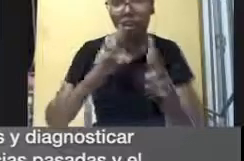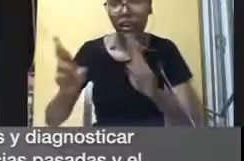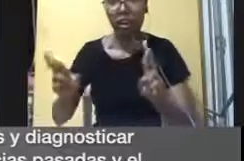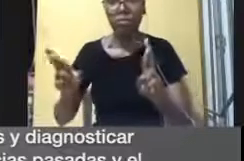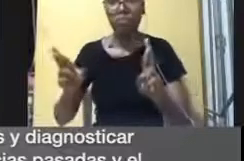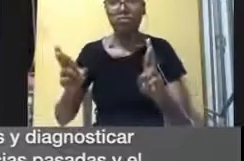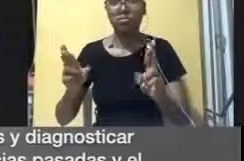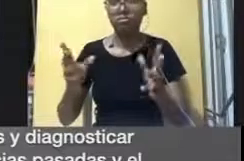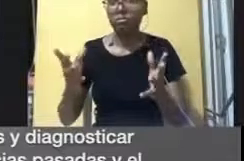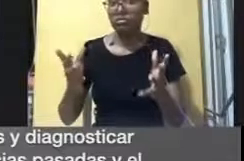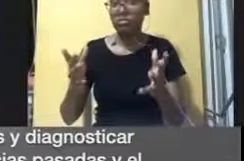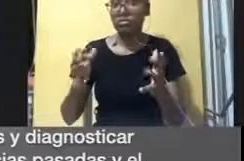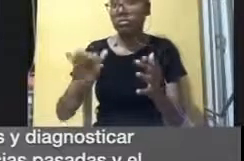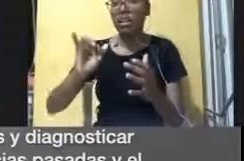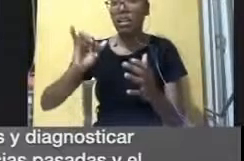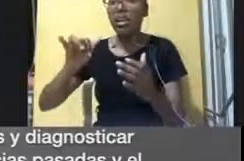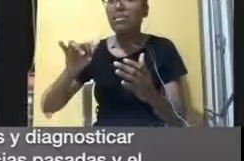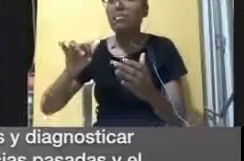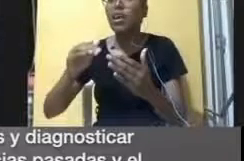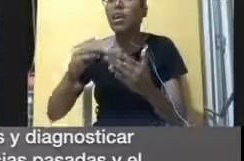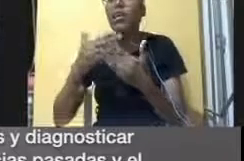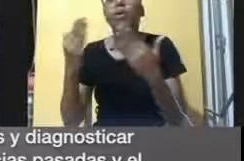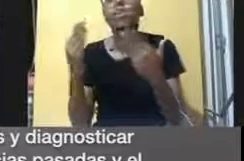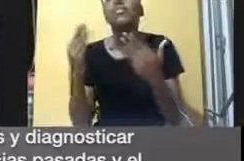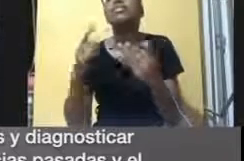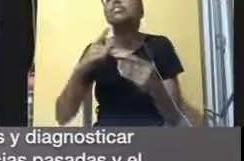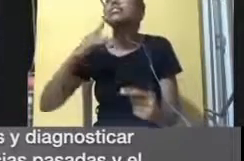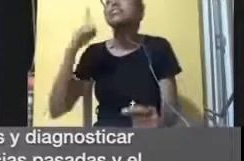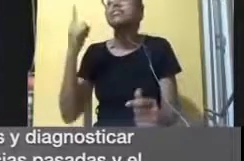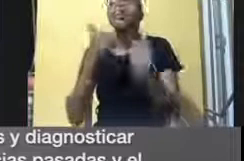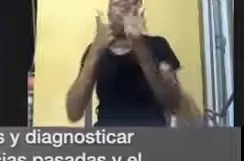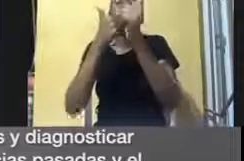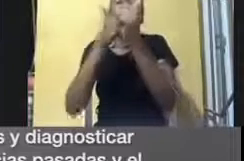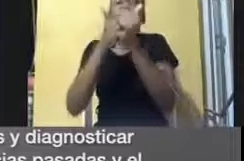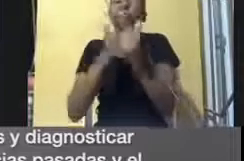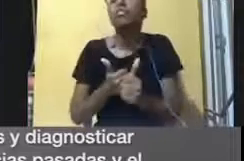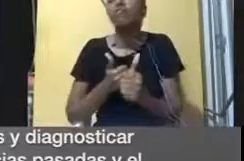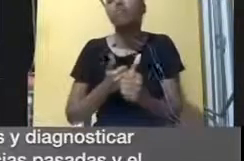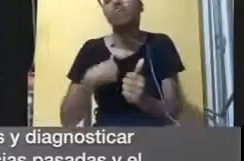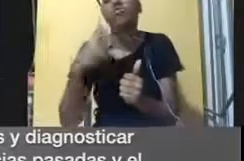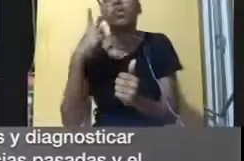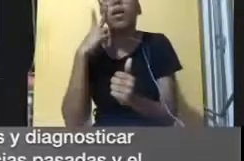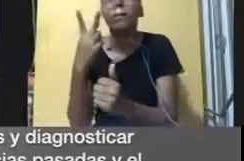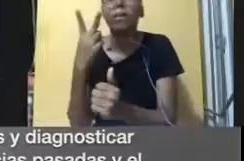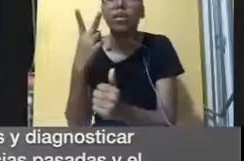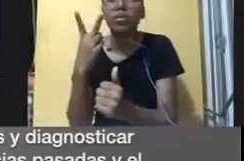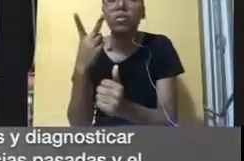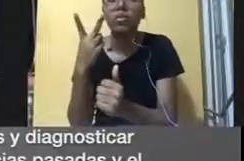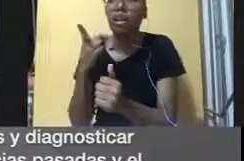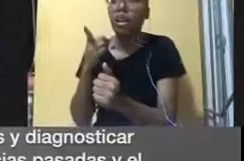común que yo he visto con las personas sordas, bipolar, que tiene esquizofrenia, y casi ninguno lo tiene de